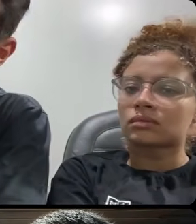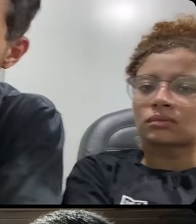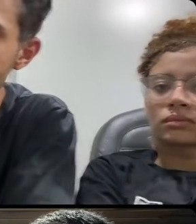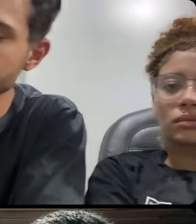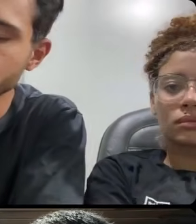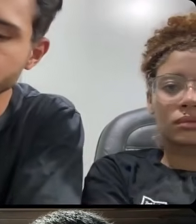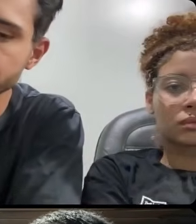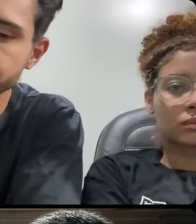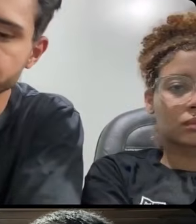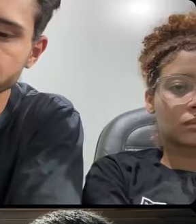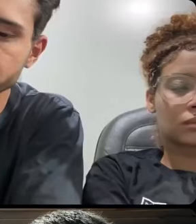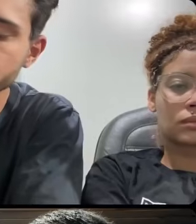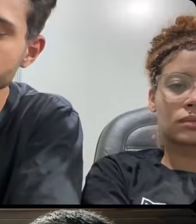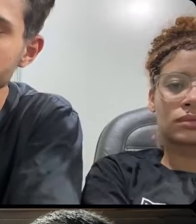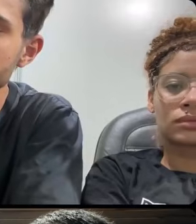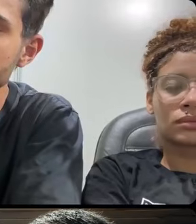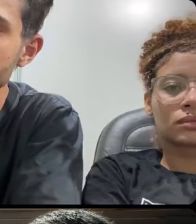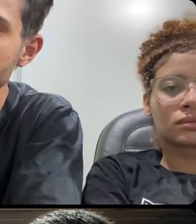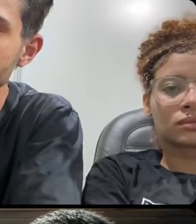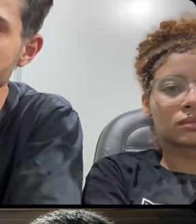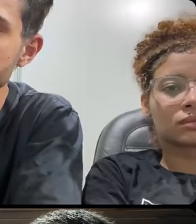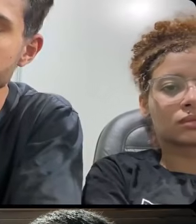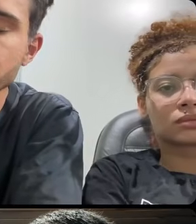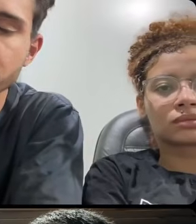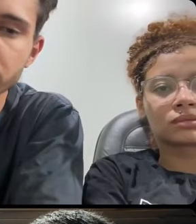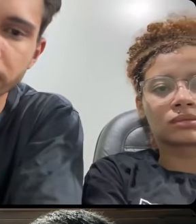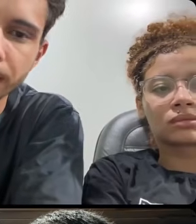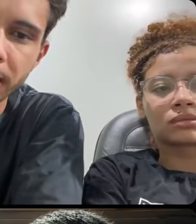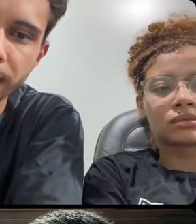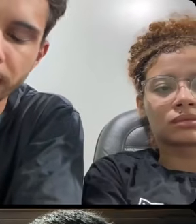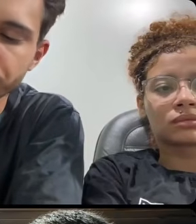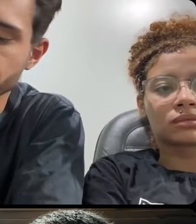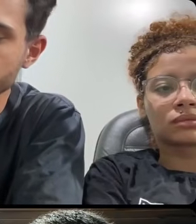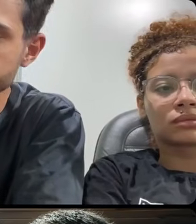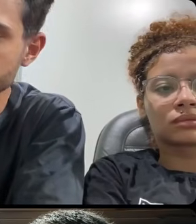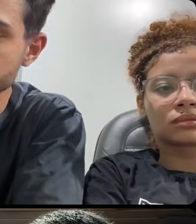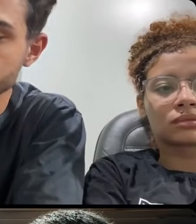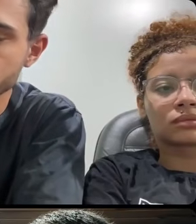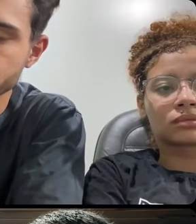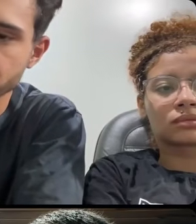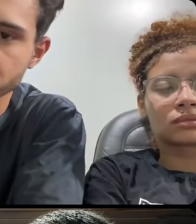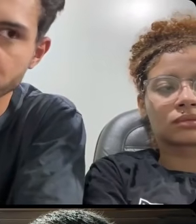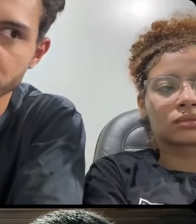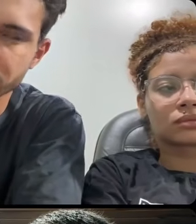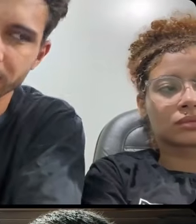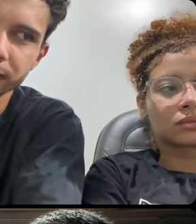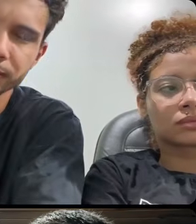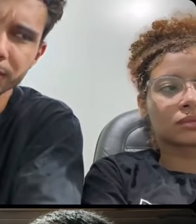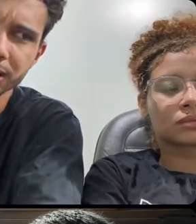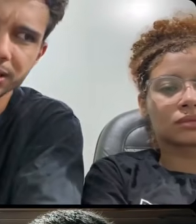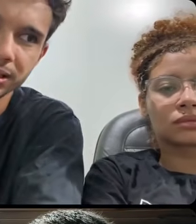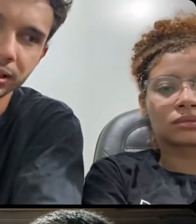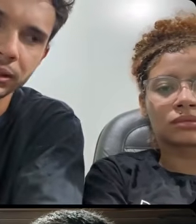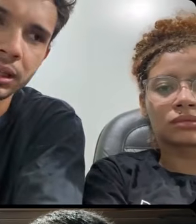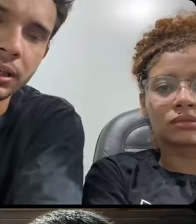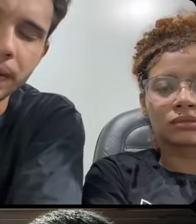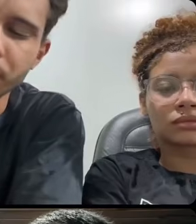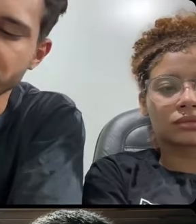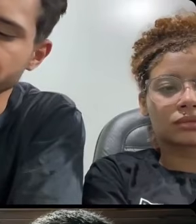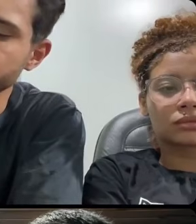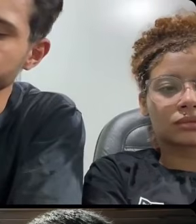aí 3 anos da minha vida, usando droga e tudo mais. Eu trabalhava praticamente só pra usar drogas, eu tava